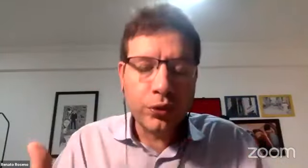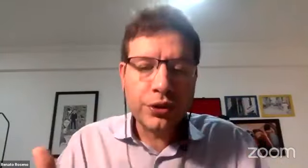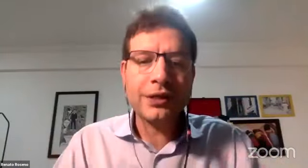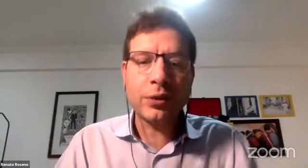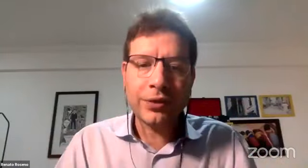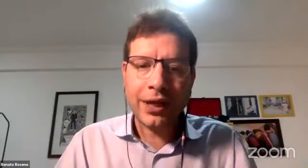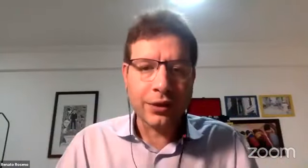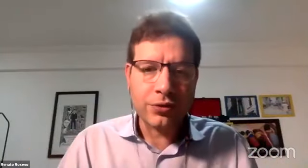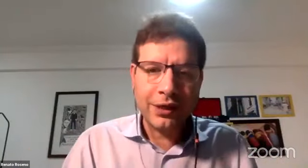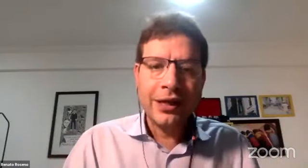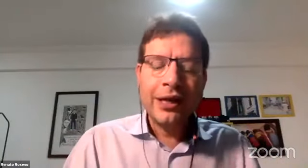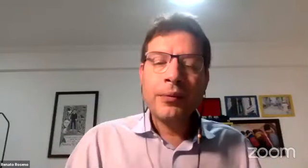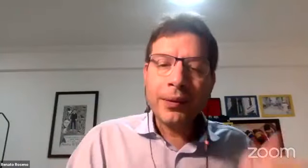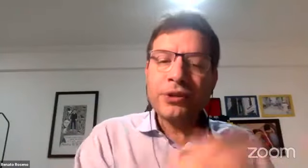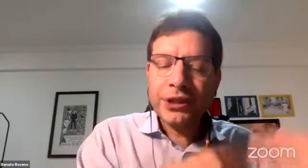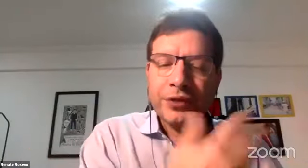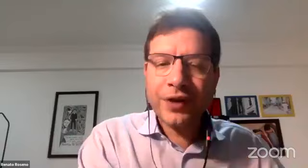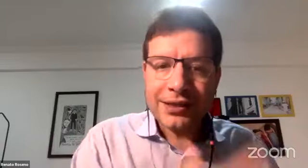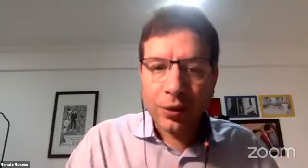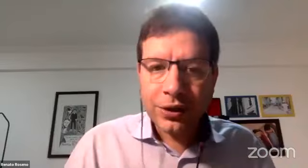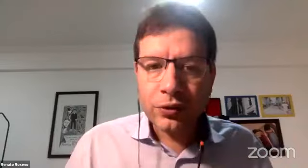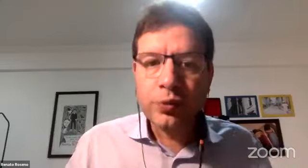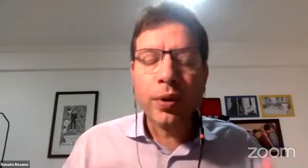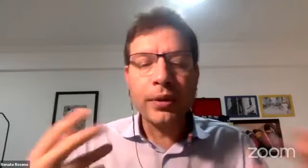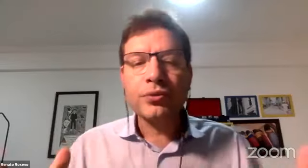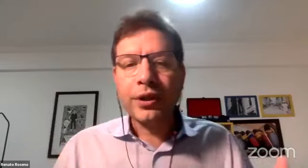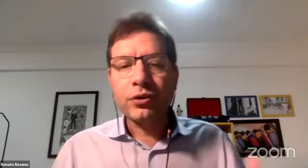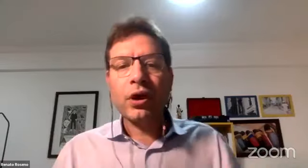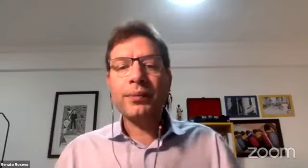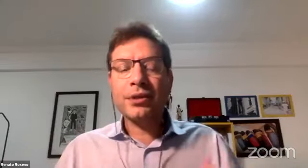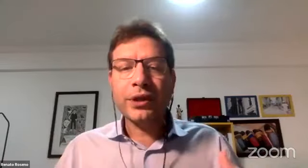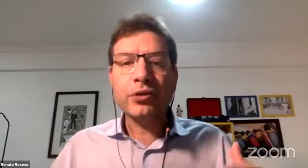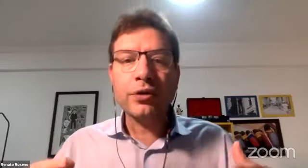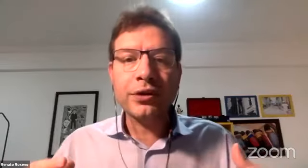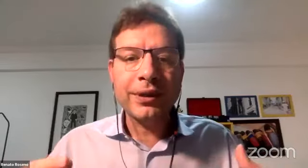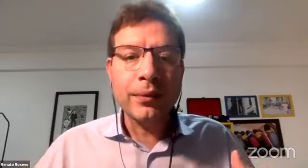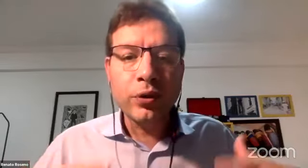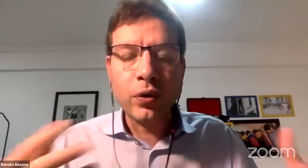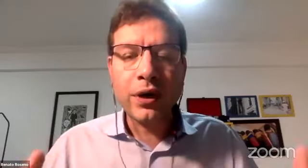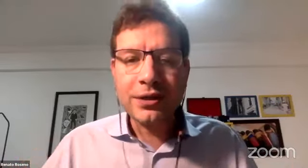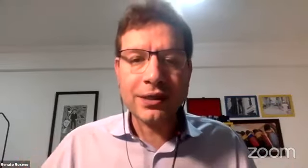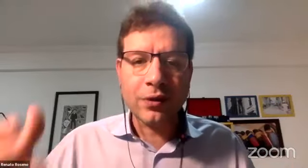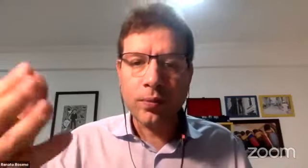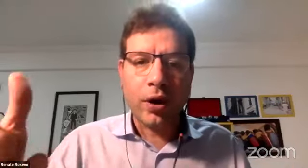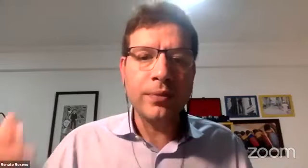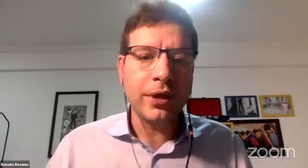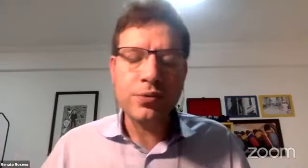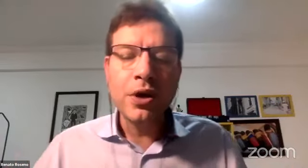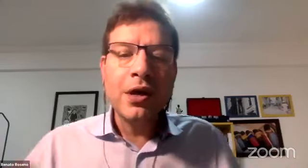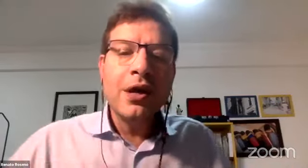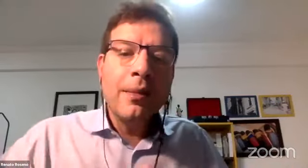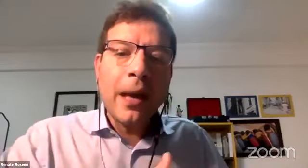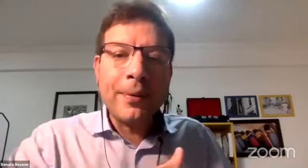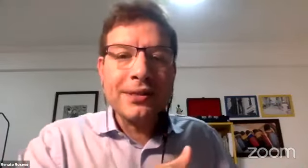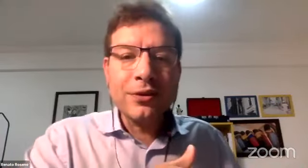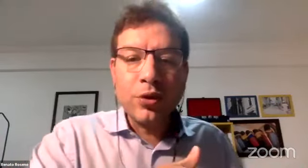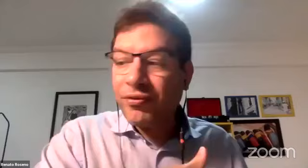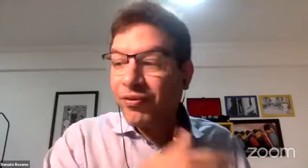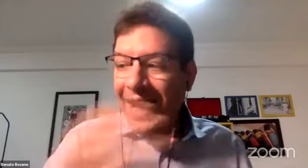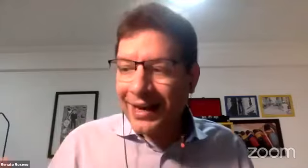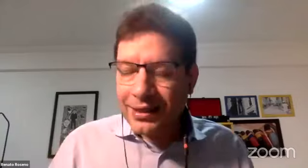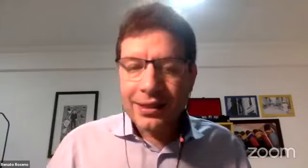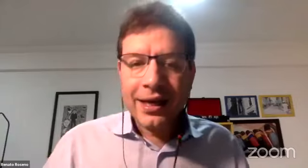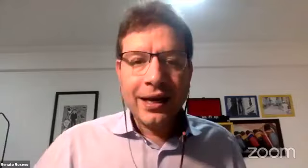gosto muito de ressaltar isso, né? Porque muita gente fica ressaltando os problemas do território, mas é um território que também tem muita organização. O Bob mesmo me